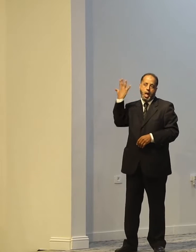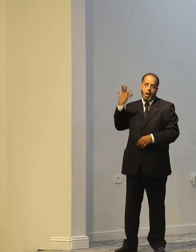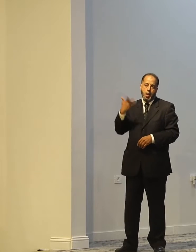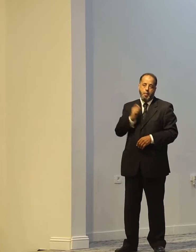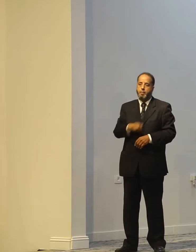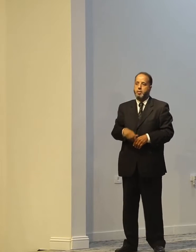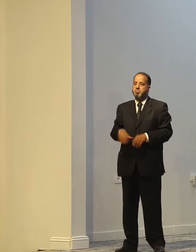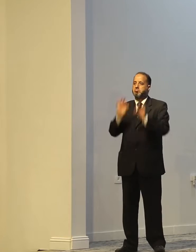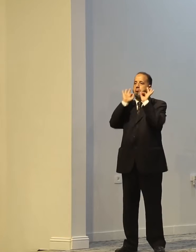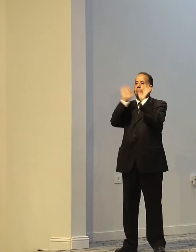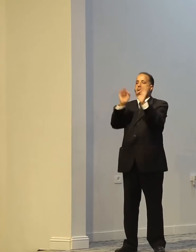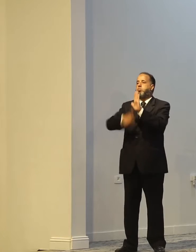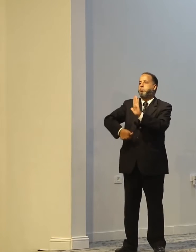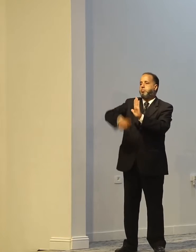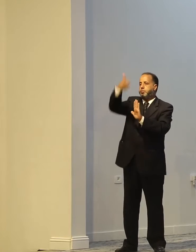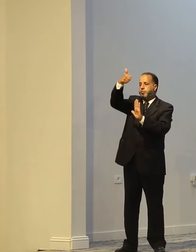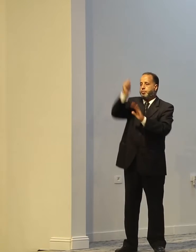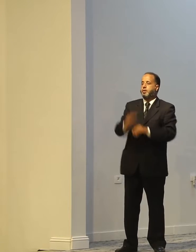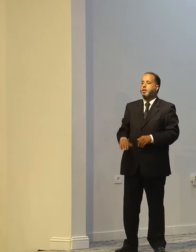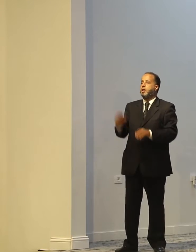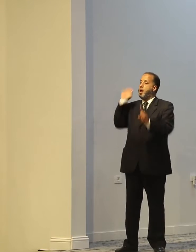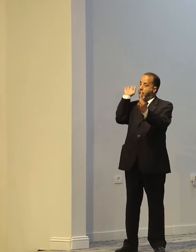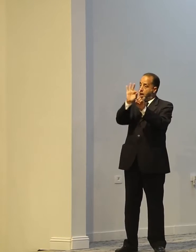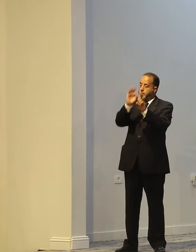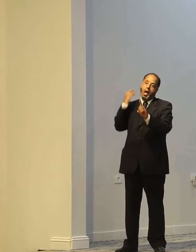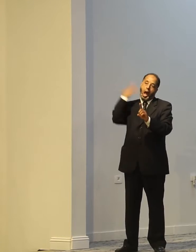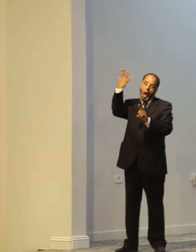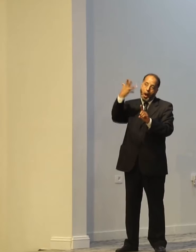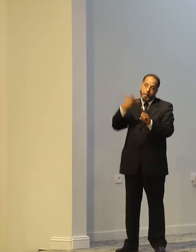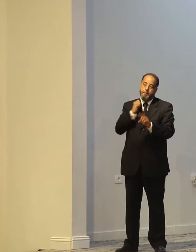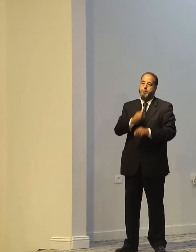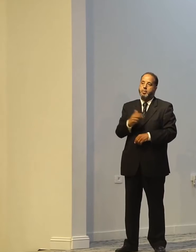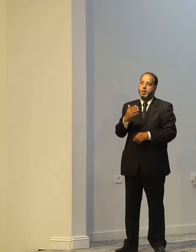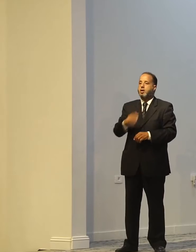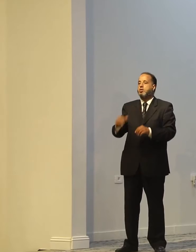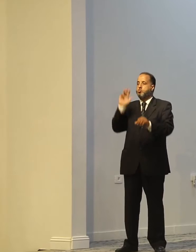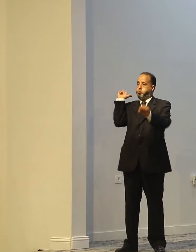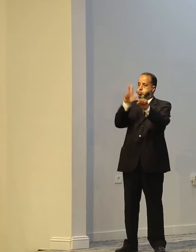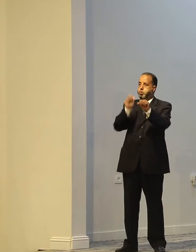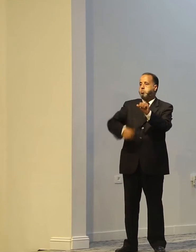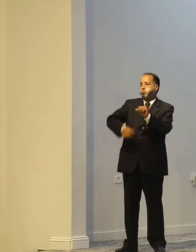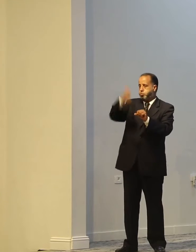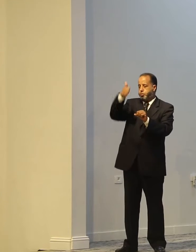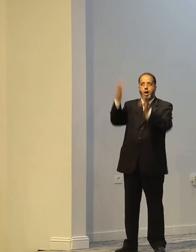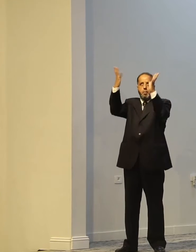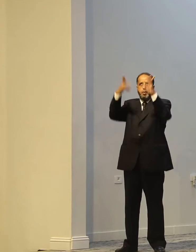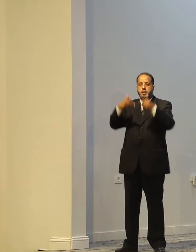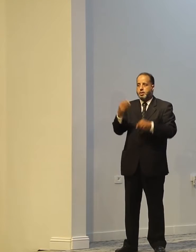مستويات غير مسبوقة، وحققت أرقام لم تكن متوقعة،